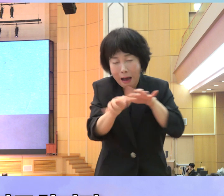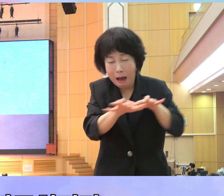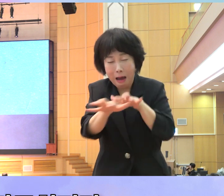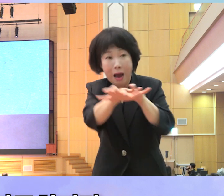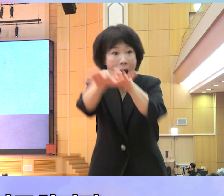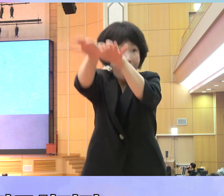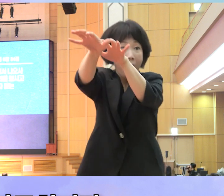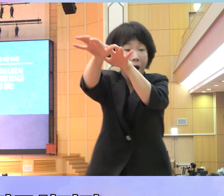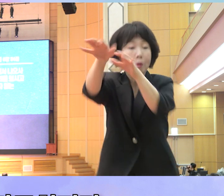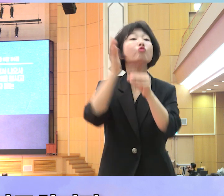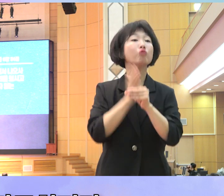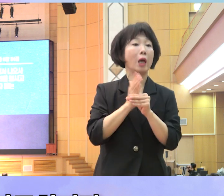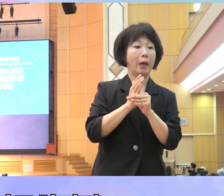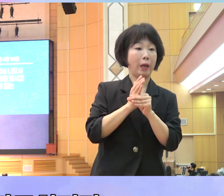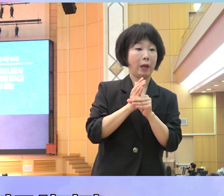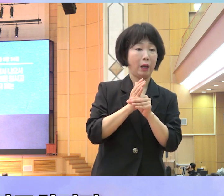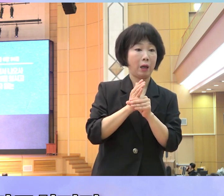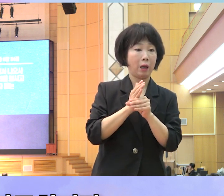말씀을 다시 한번 보시면요,